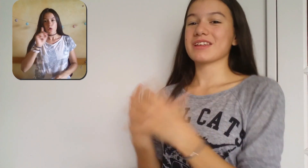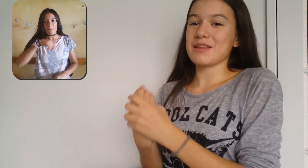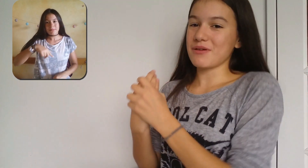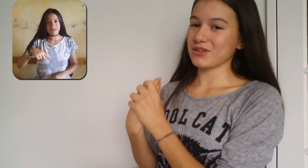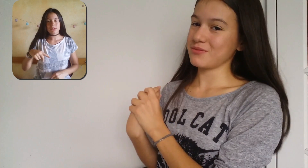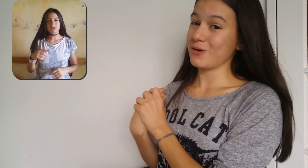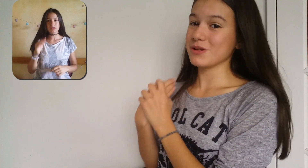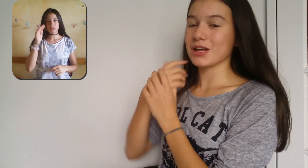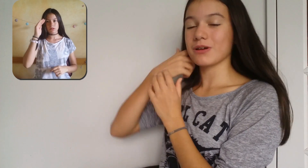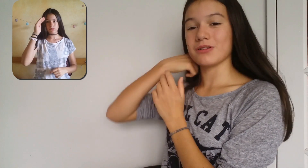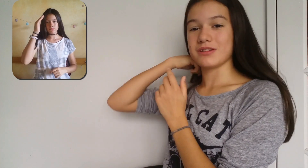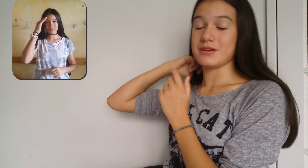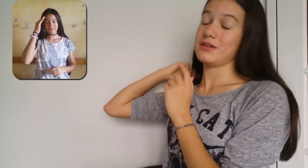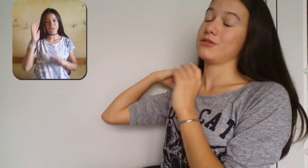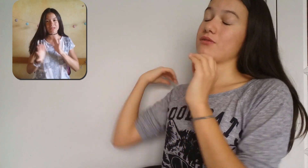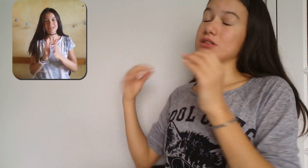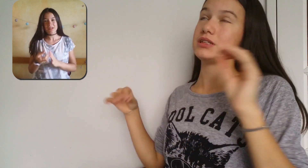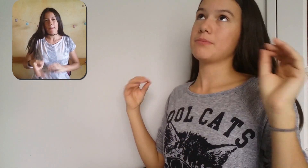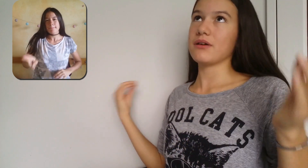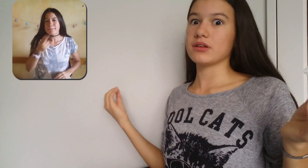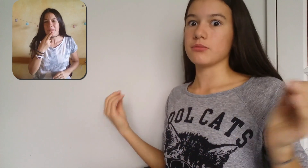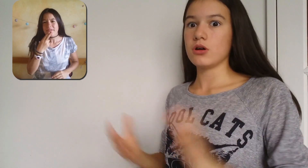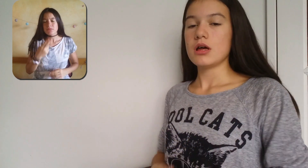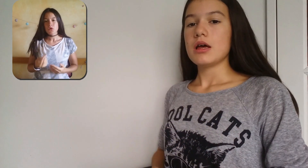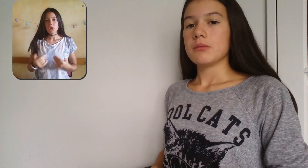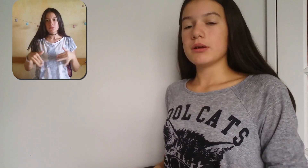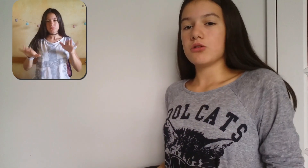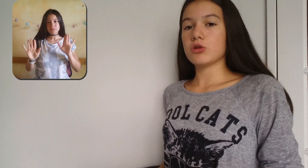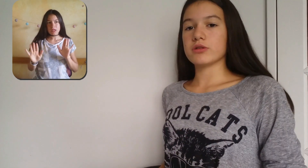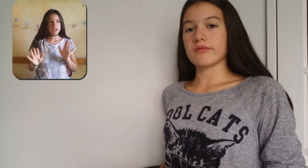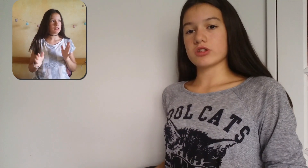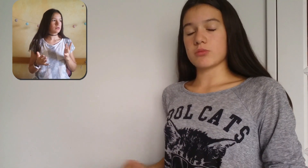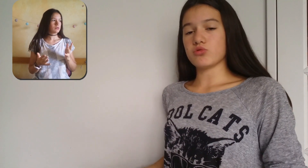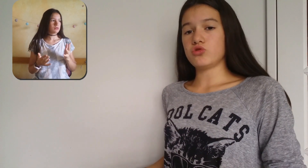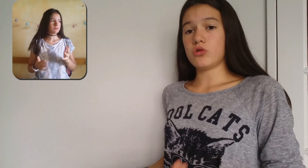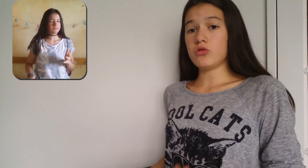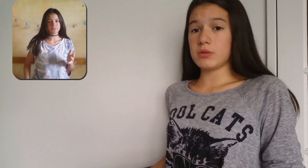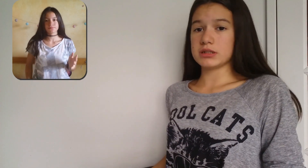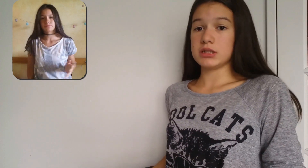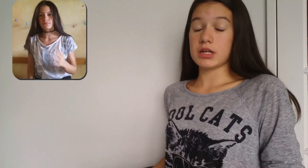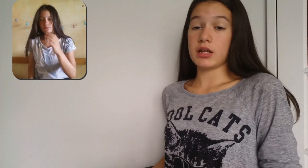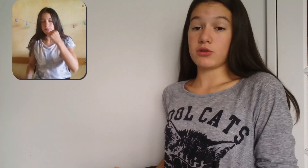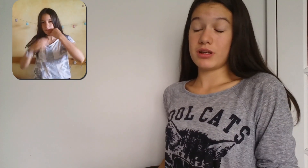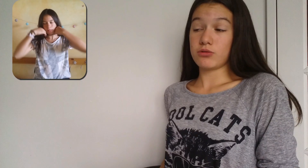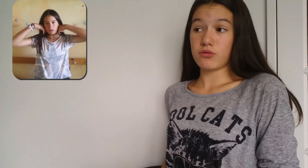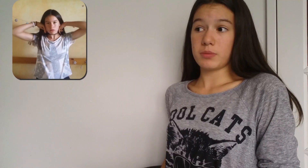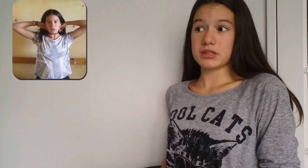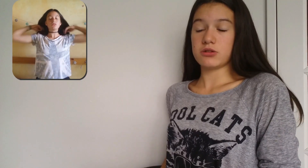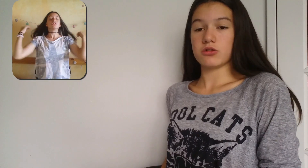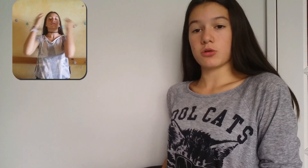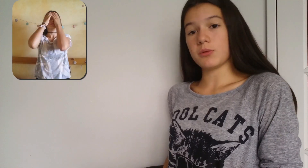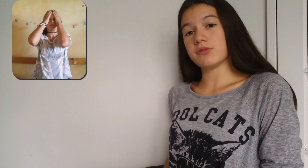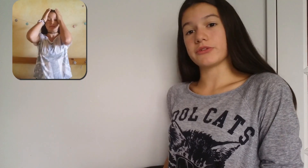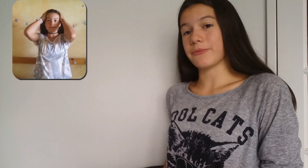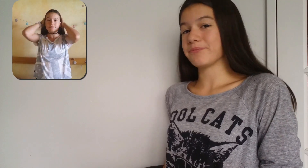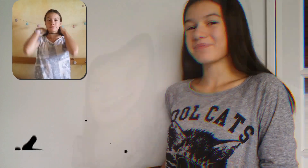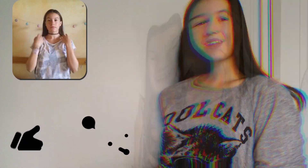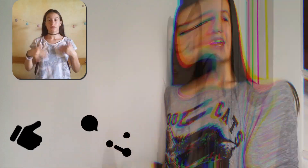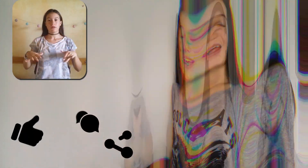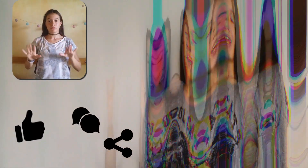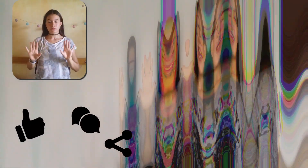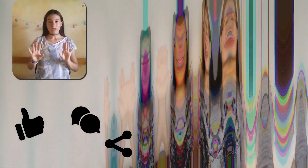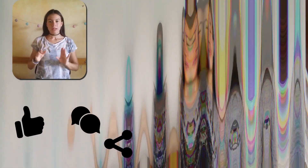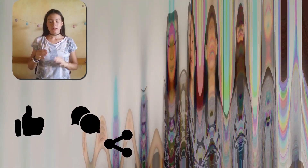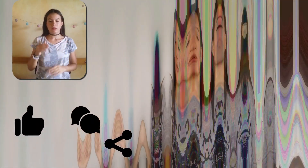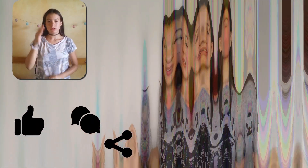Je pense qu'il n'est pas forcément obligatoire de savoir signer parfaitement, mais au moins de savoir dire bonjour ou merci, car les sourds font partie de notre population.